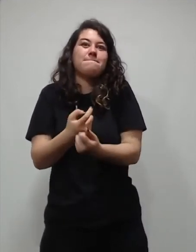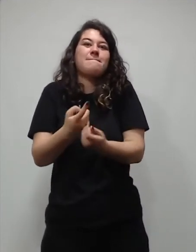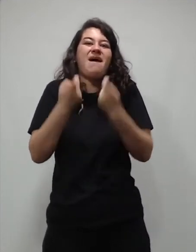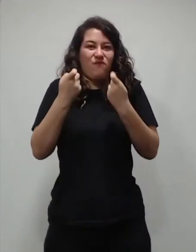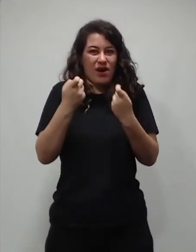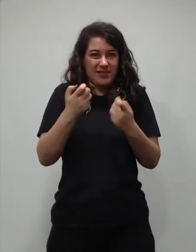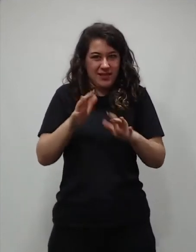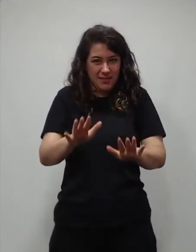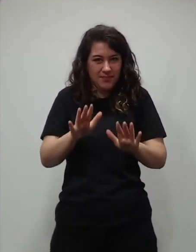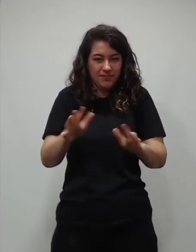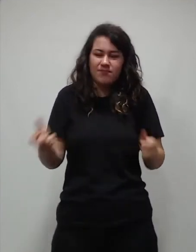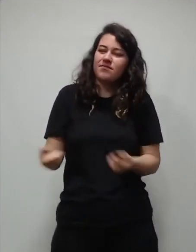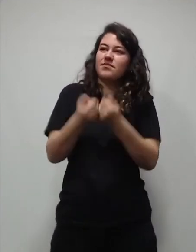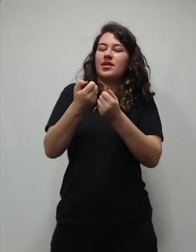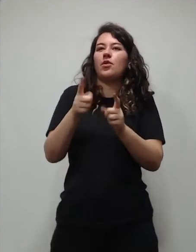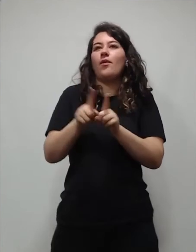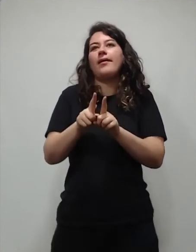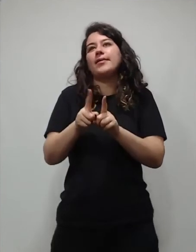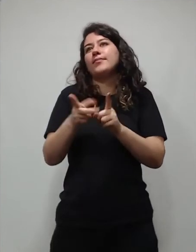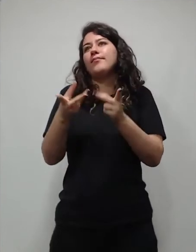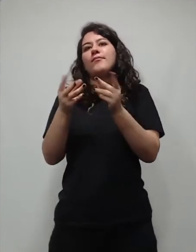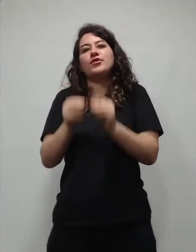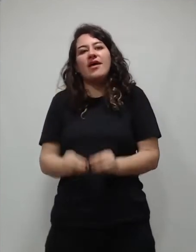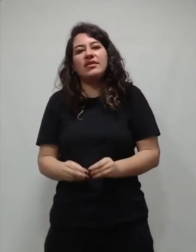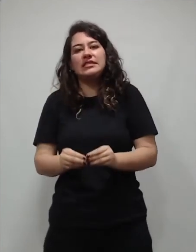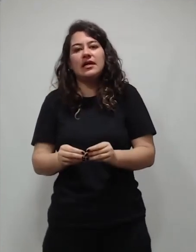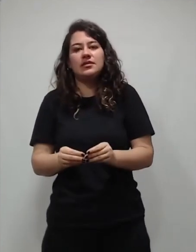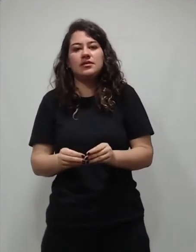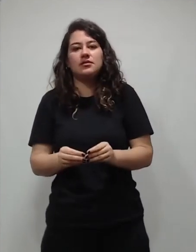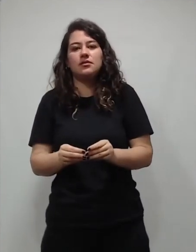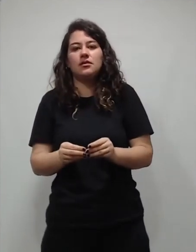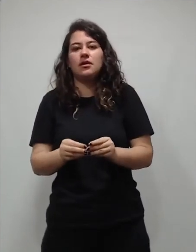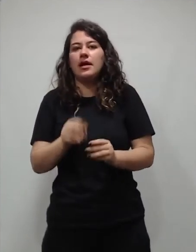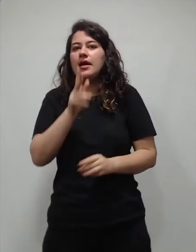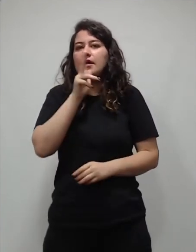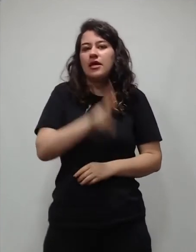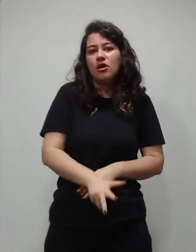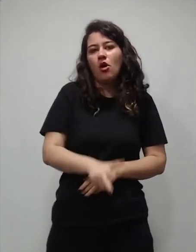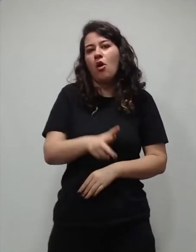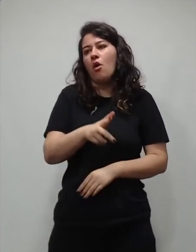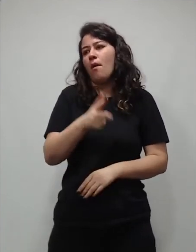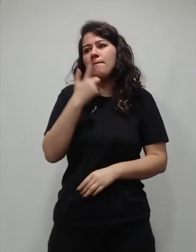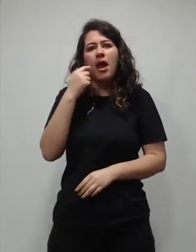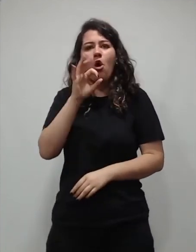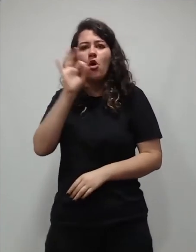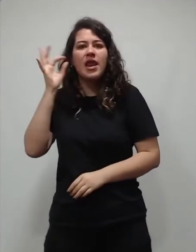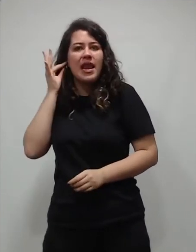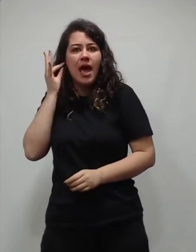intenso. Muchas veces nuestro hijo, nuestra hija